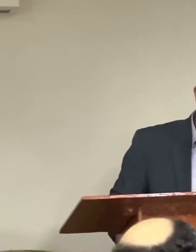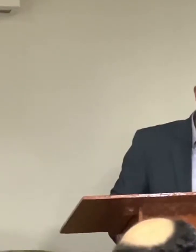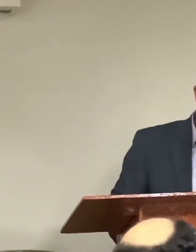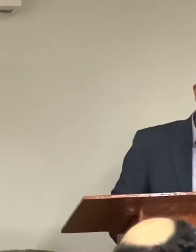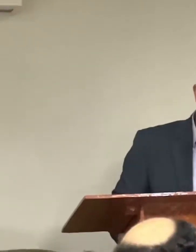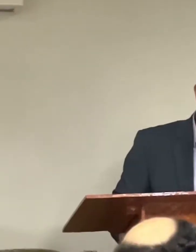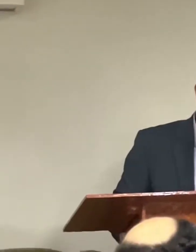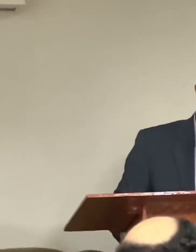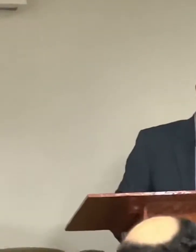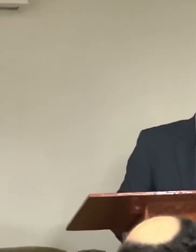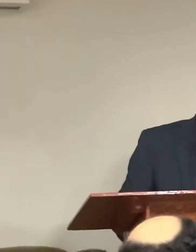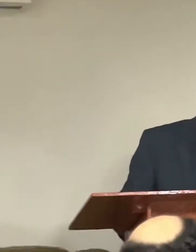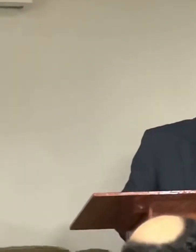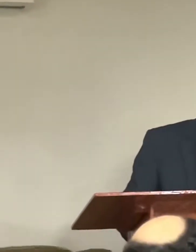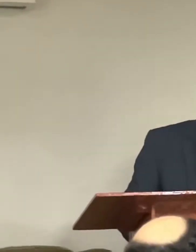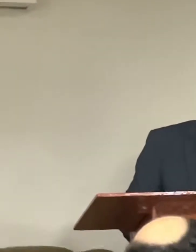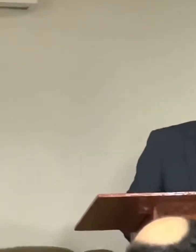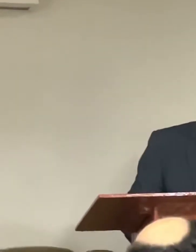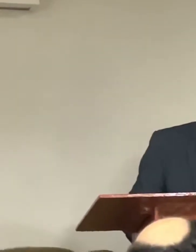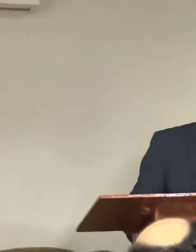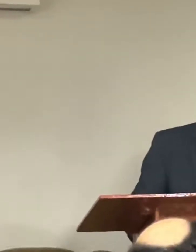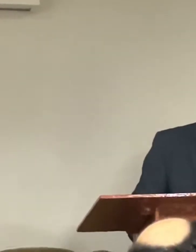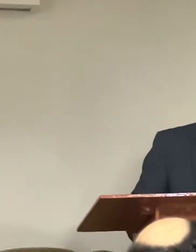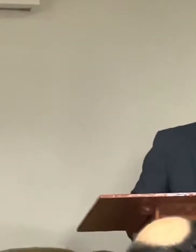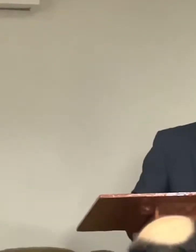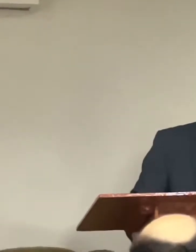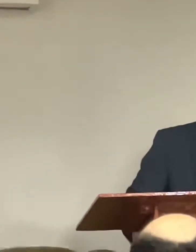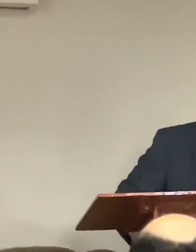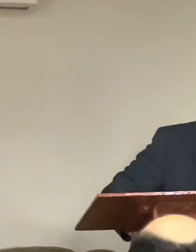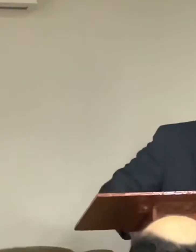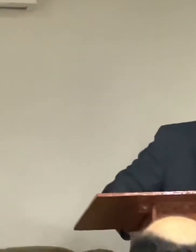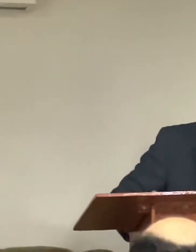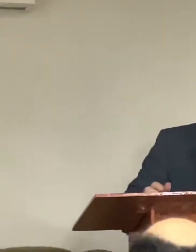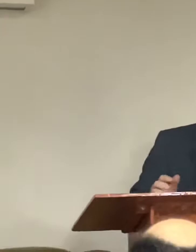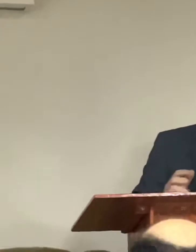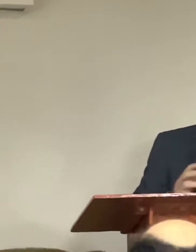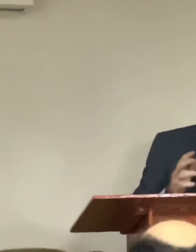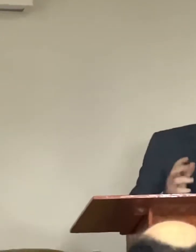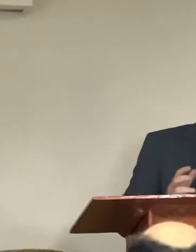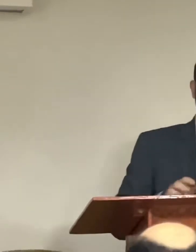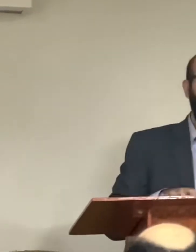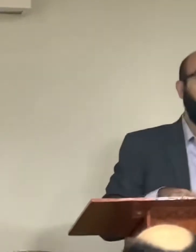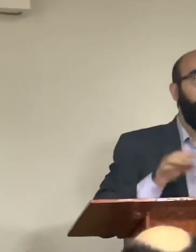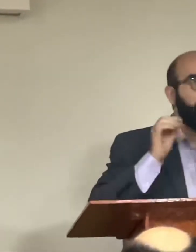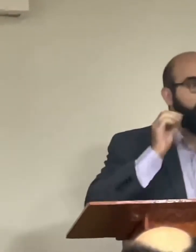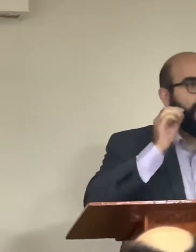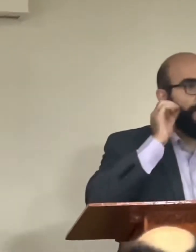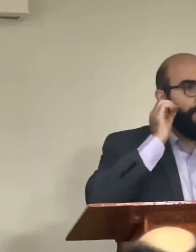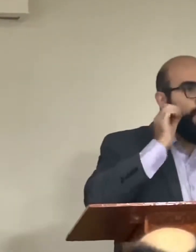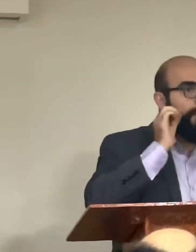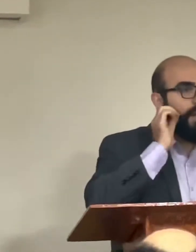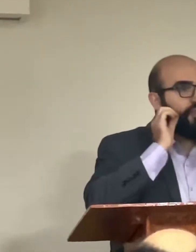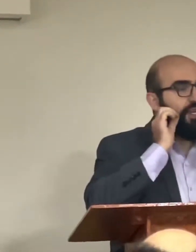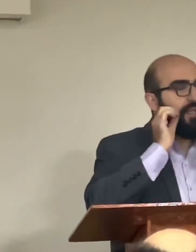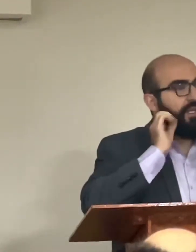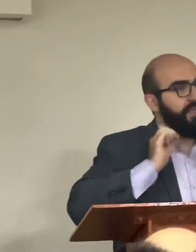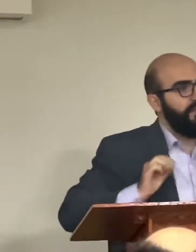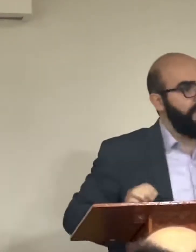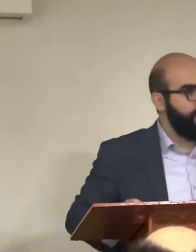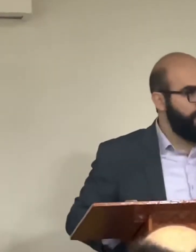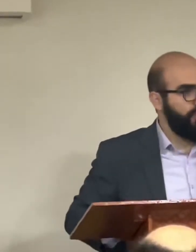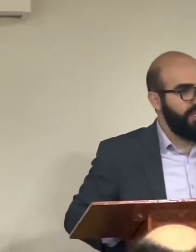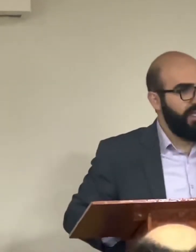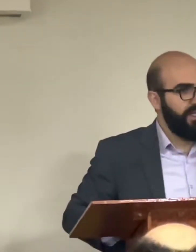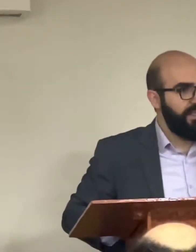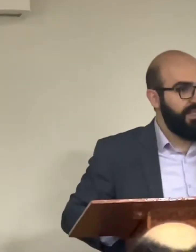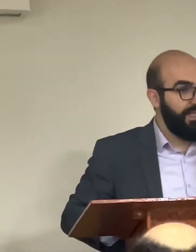22-23 երրորդ համարները, ներողություն, 22-23-24, որտեղ որ նկարագրվում է պատճառը, բուն պատճառը, թե Աստված